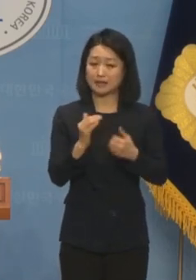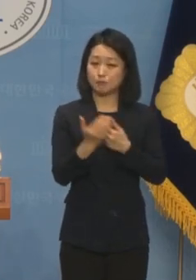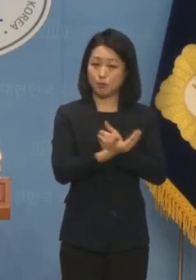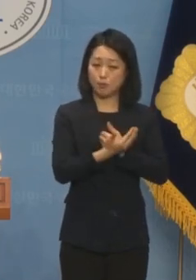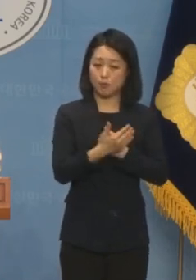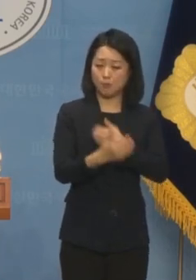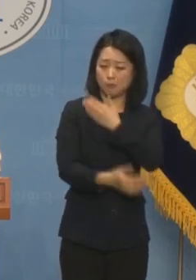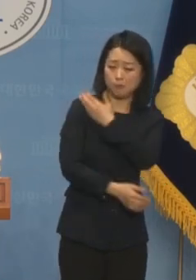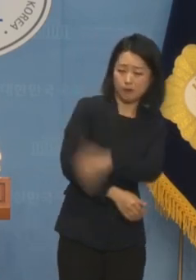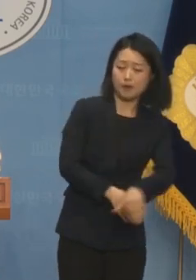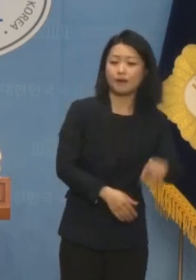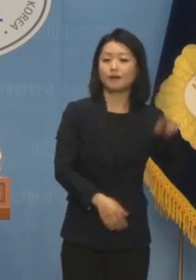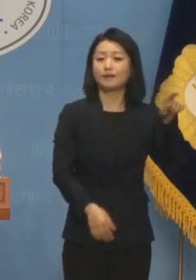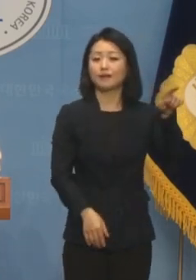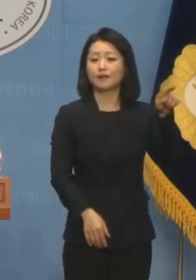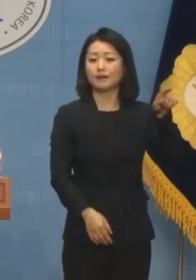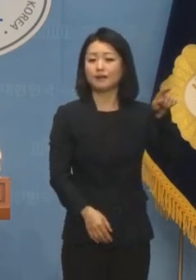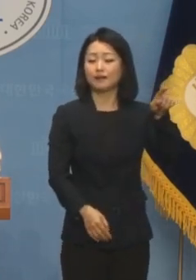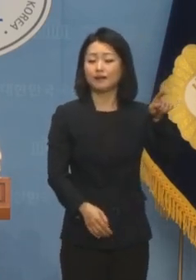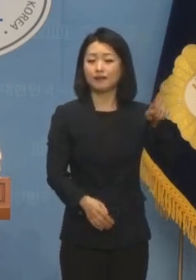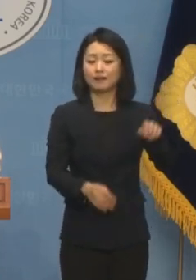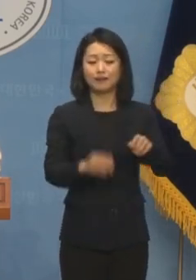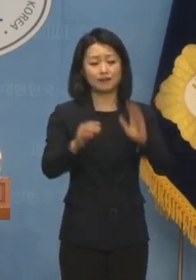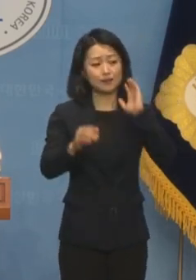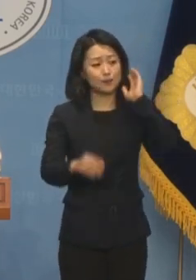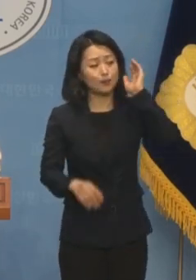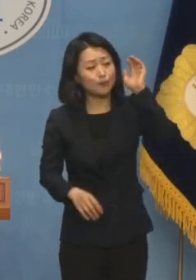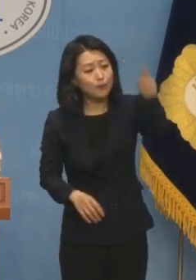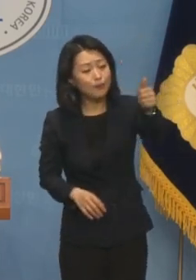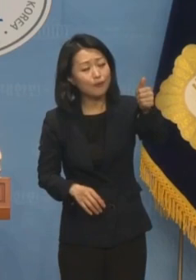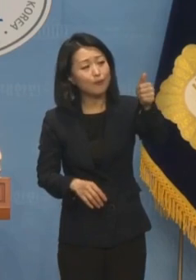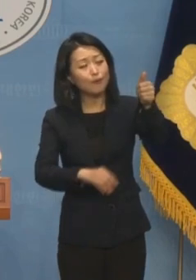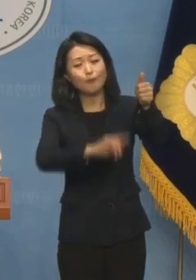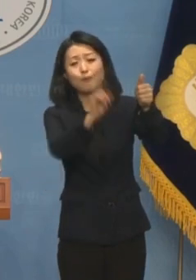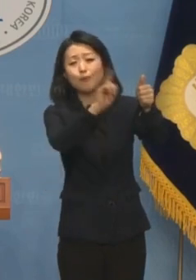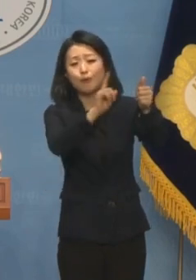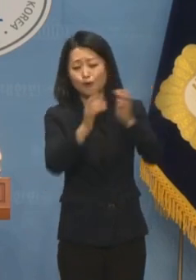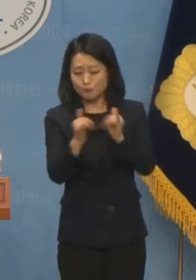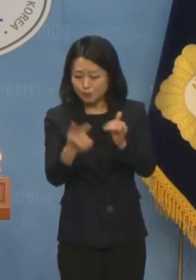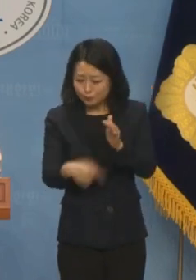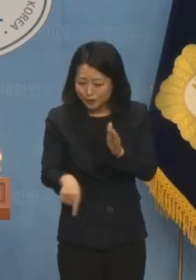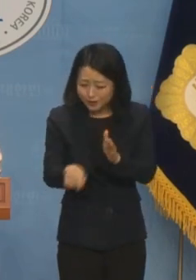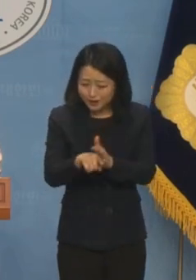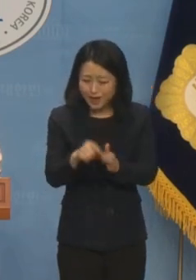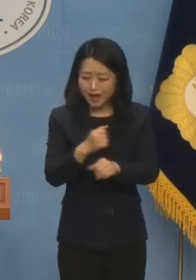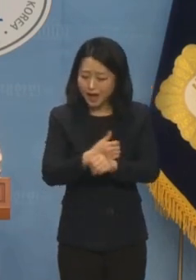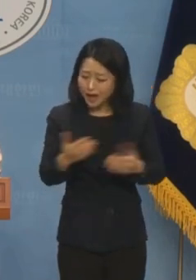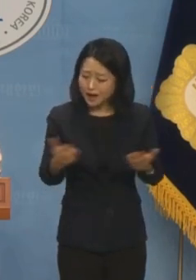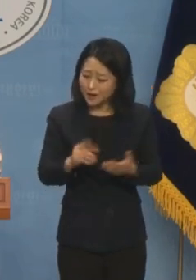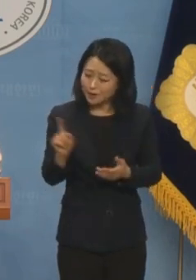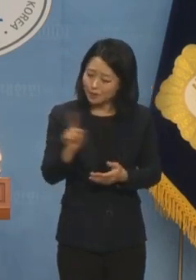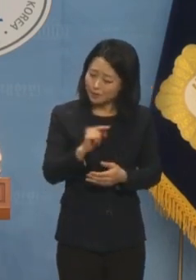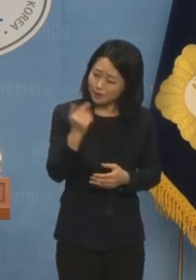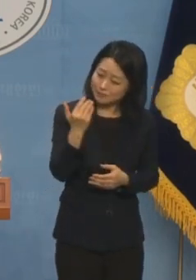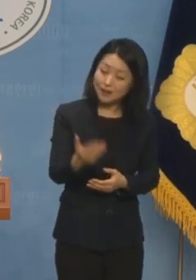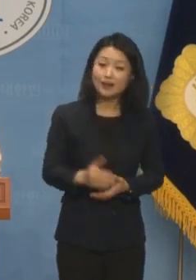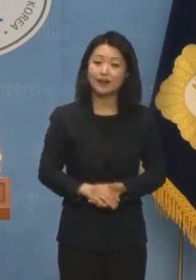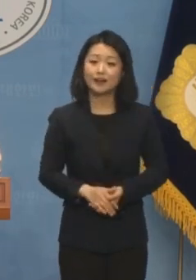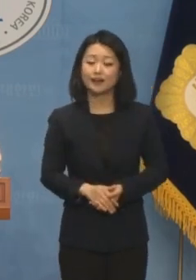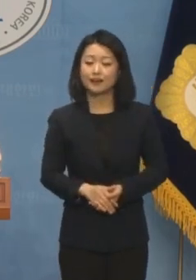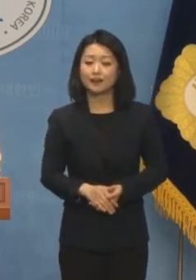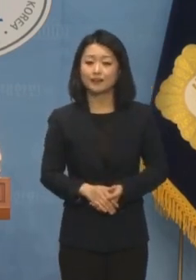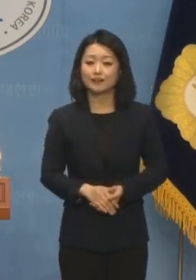나 몰라라 하면 도대체 대통령으로서 국민을 위해 무엇을 하겠다는 것입니까?